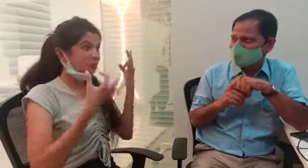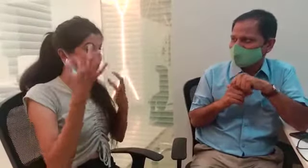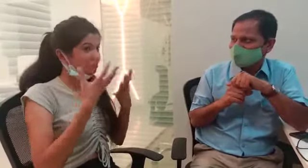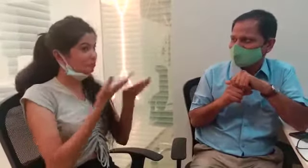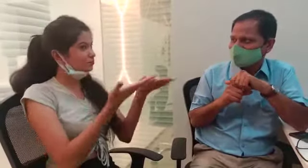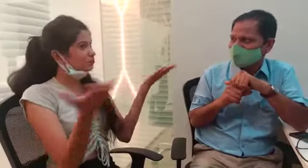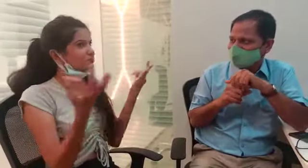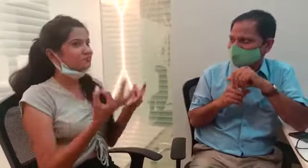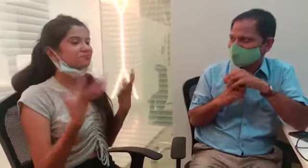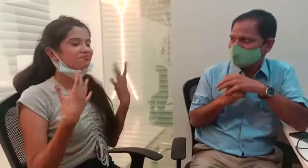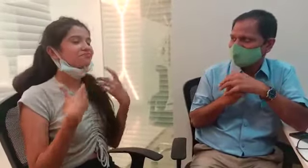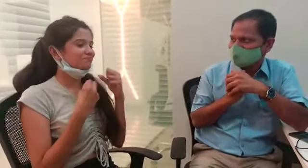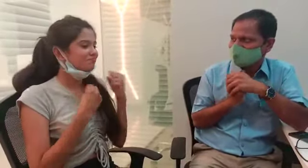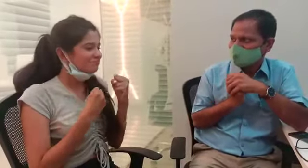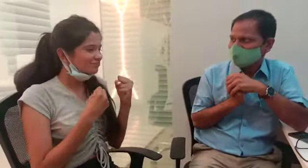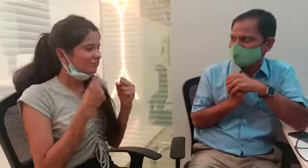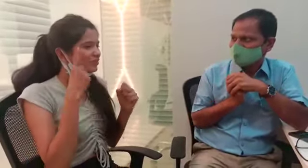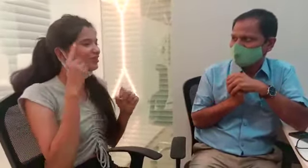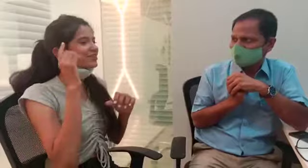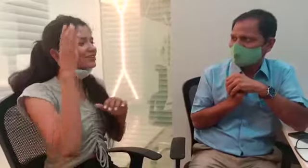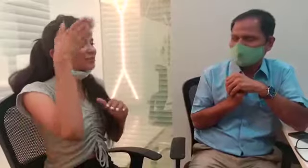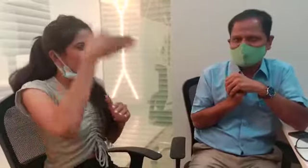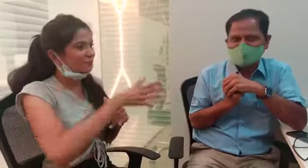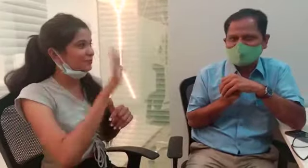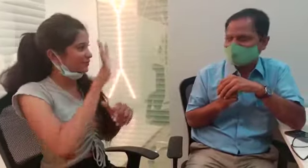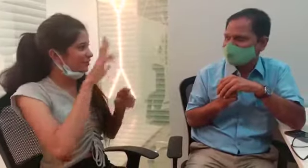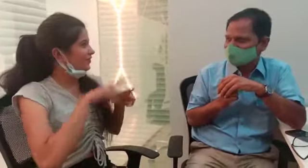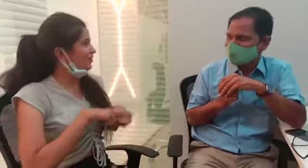में, मिस इंडिया कॉन्टेस्ट, बहुत दूर से ही है।